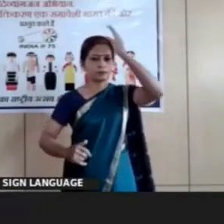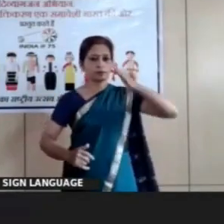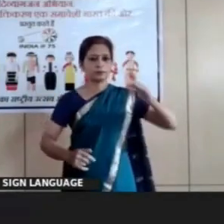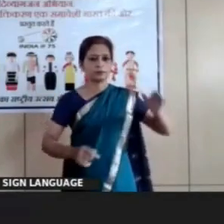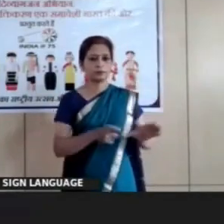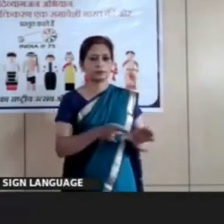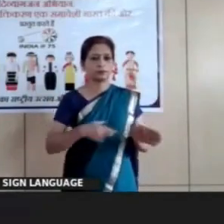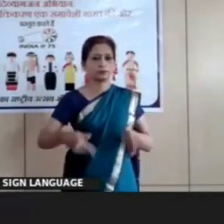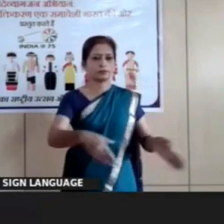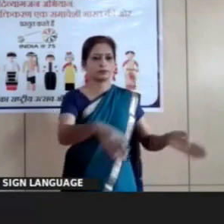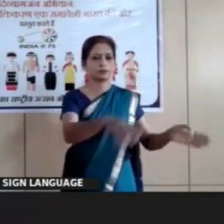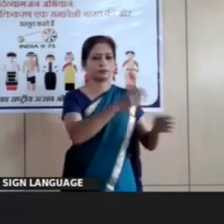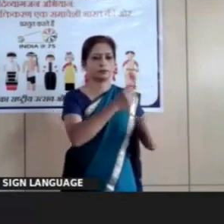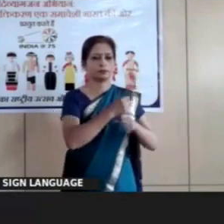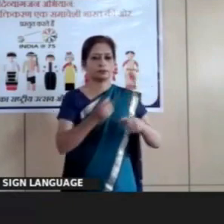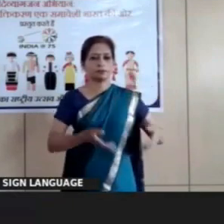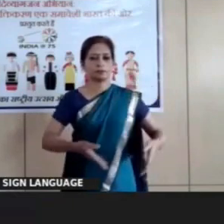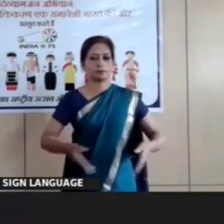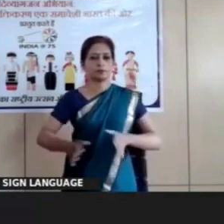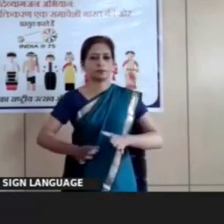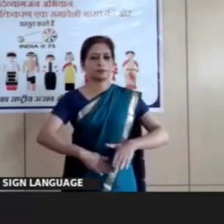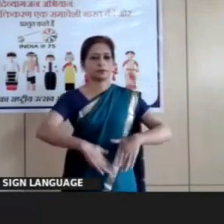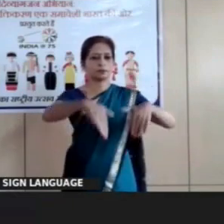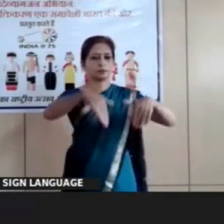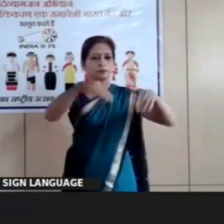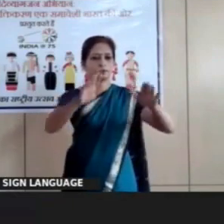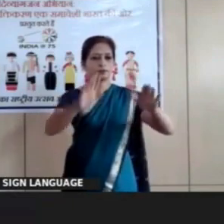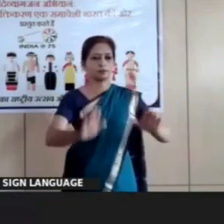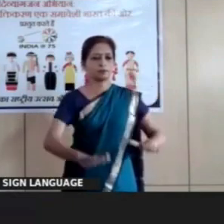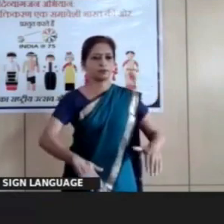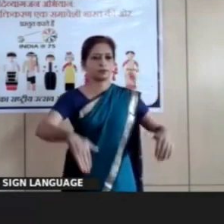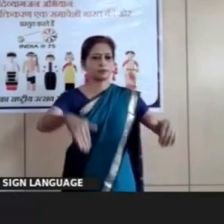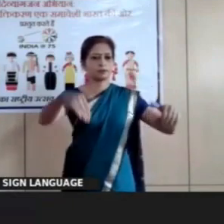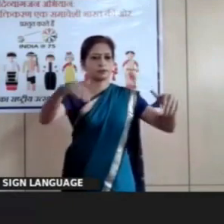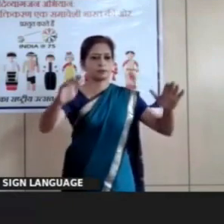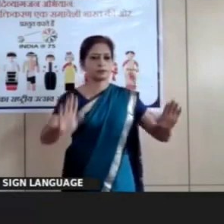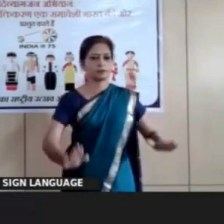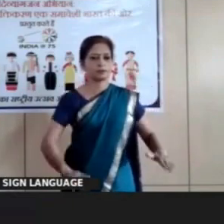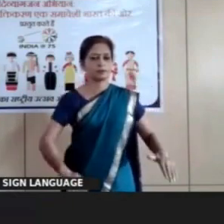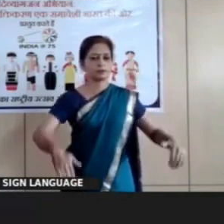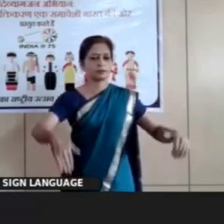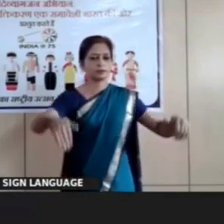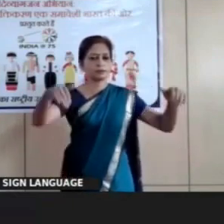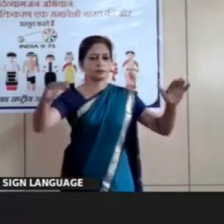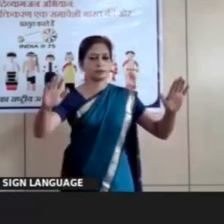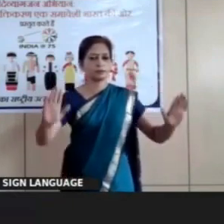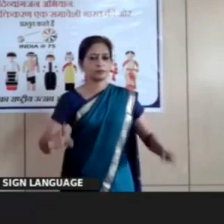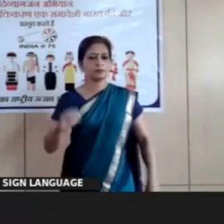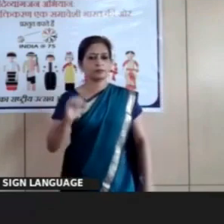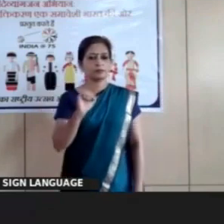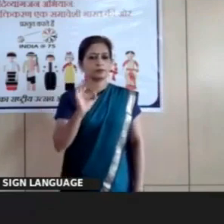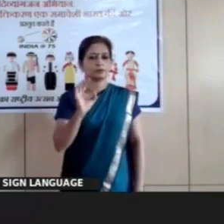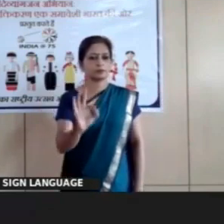विंध्य हिमाचल यमुना गंगा उच्चल जलधि